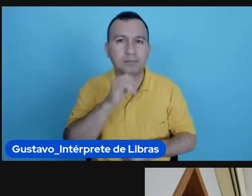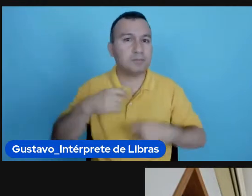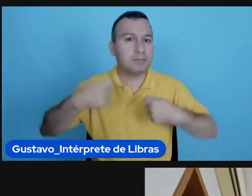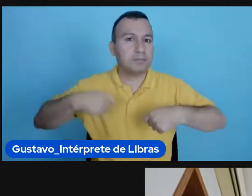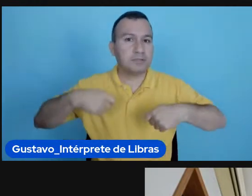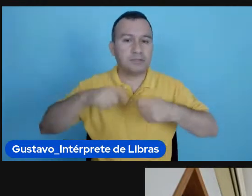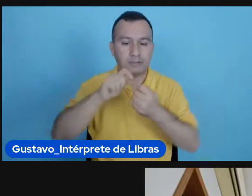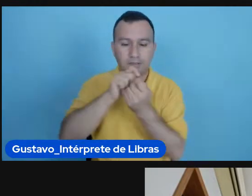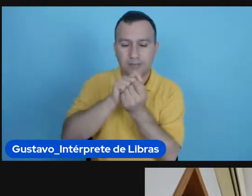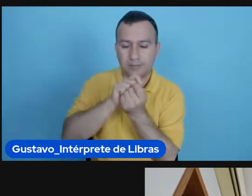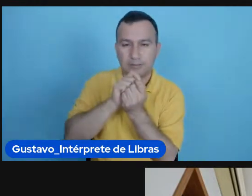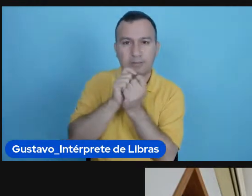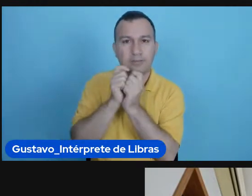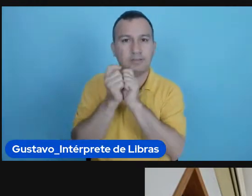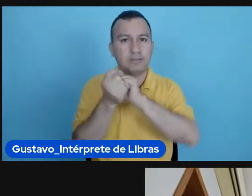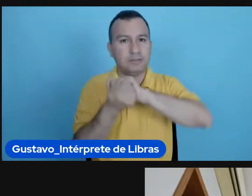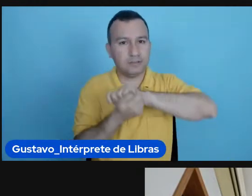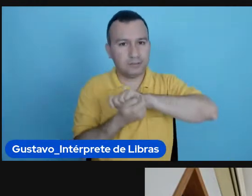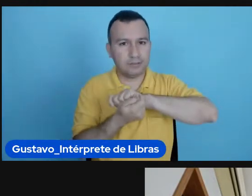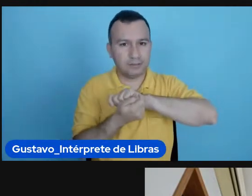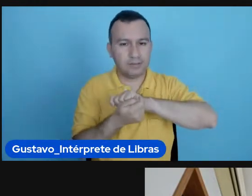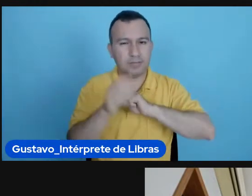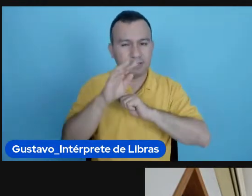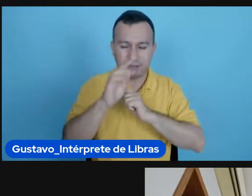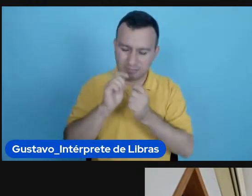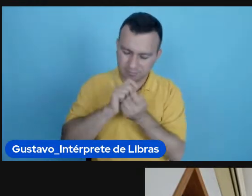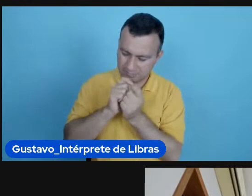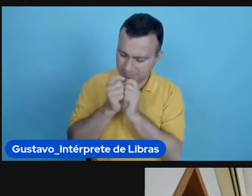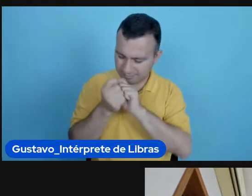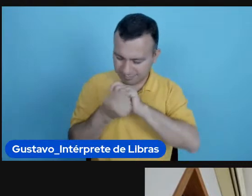Eu não gosto da palavra adaptação, mas de